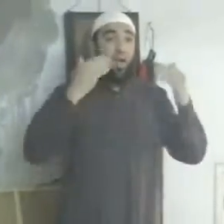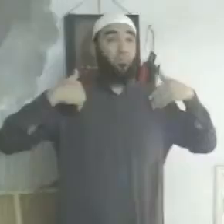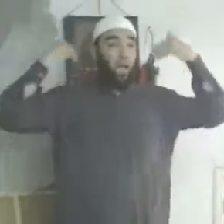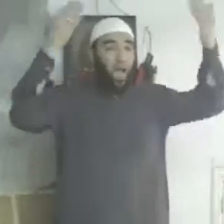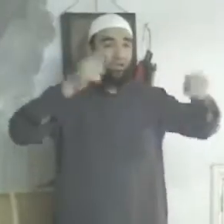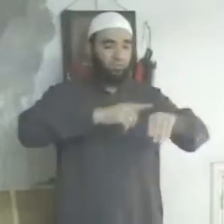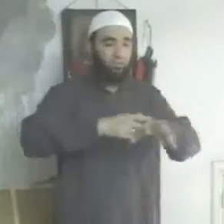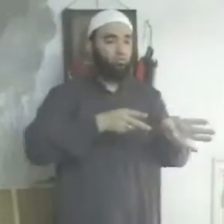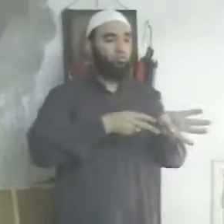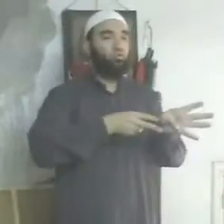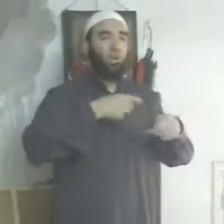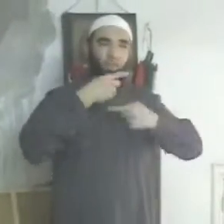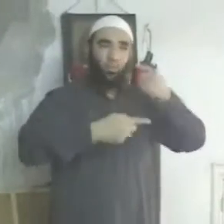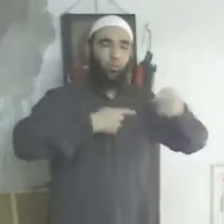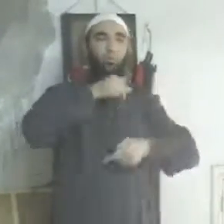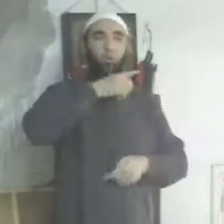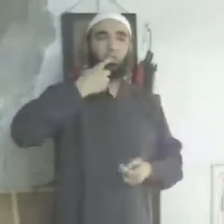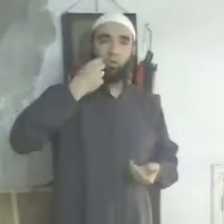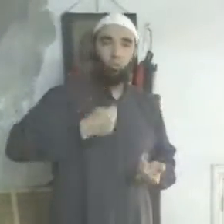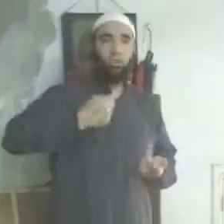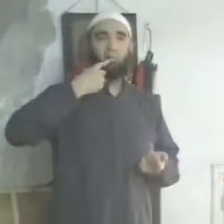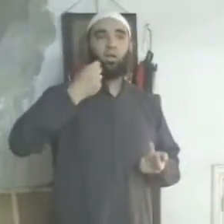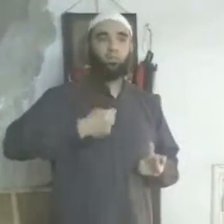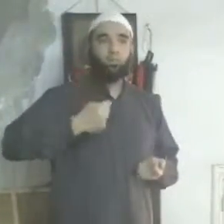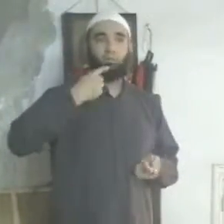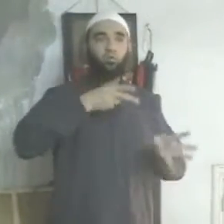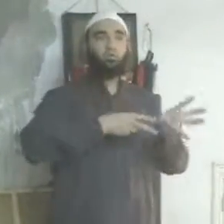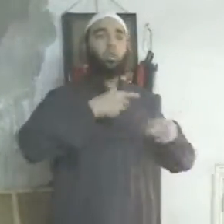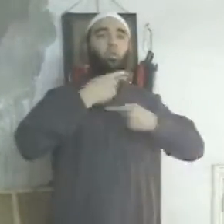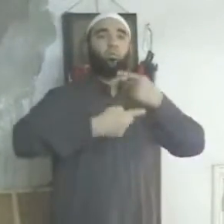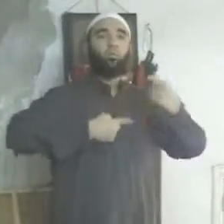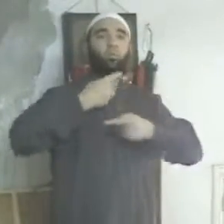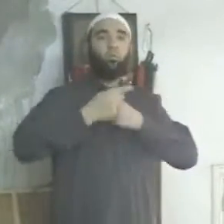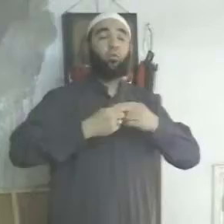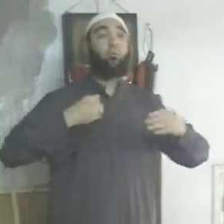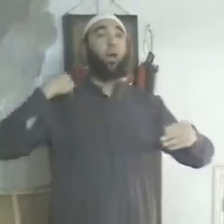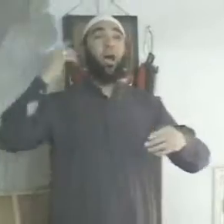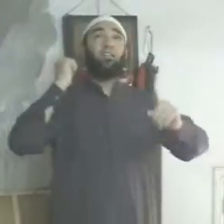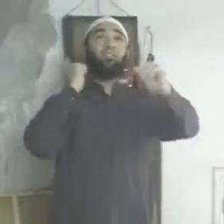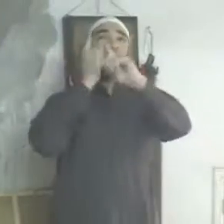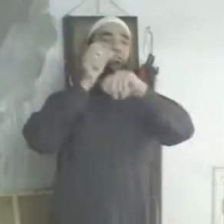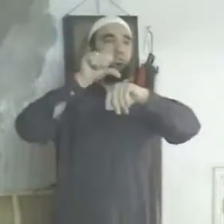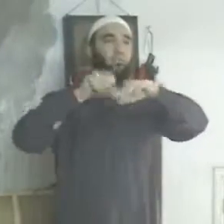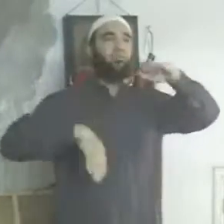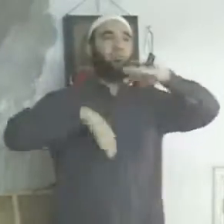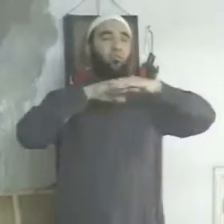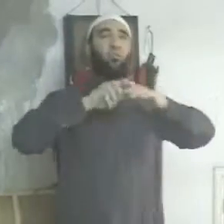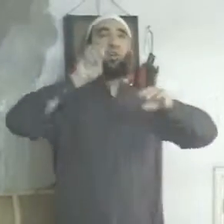وقت وحين، وصل على سيدنا محمد في الملأ الأعلى إلى يوم